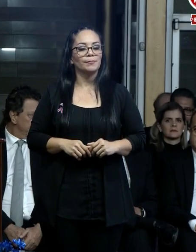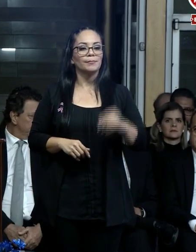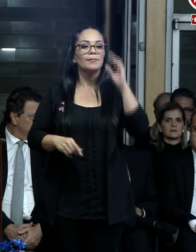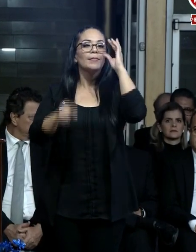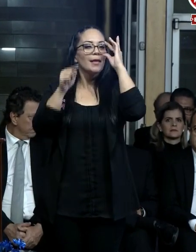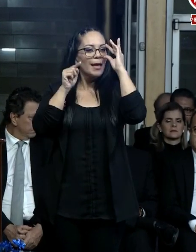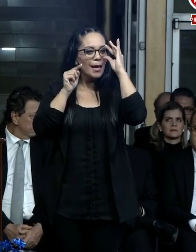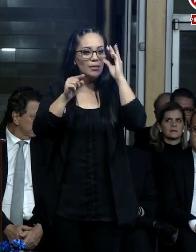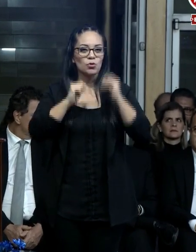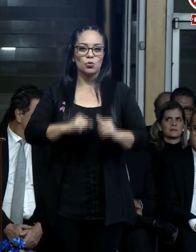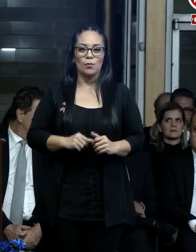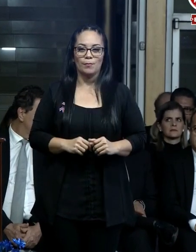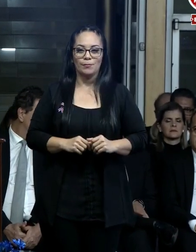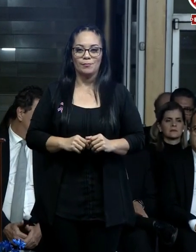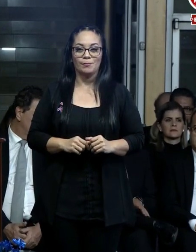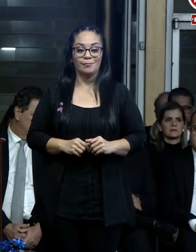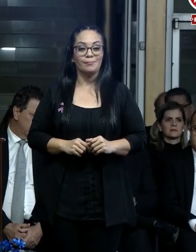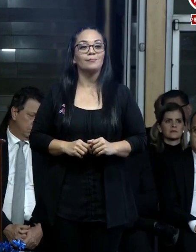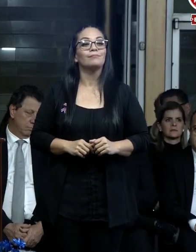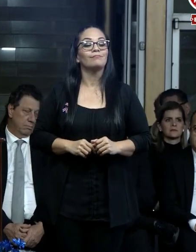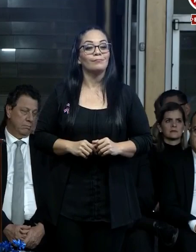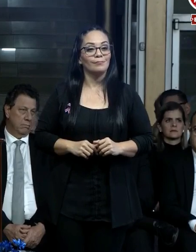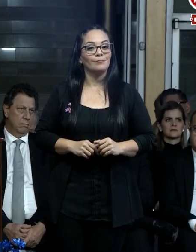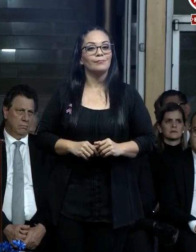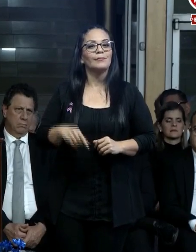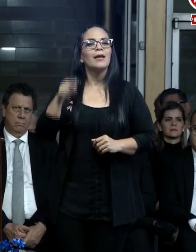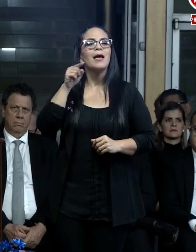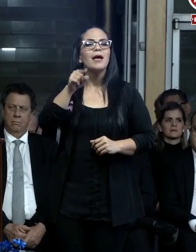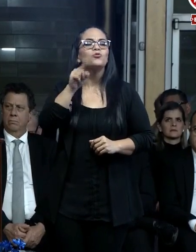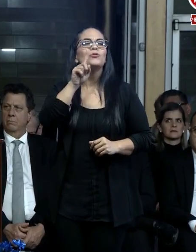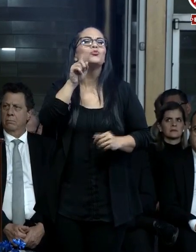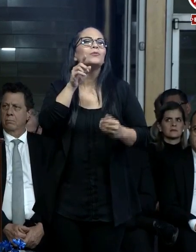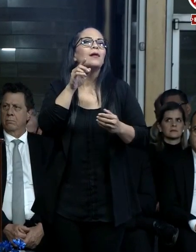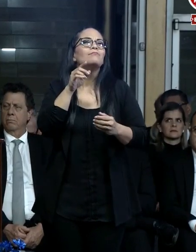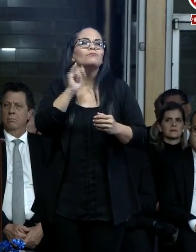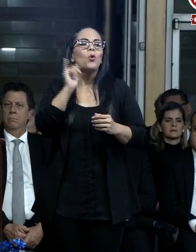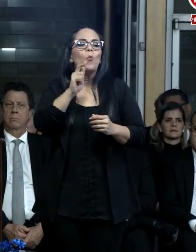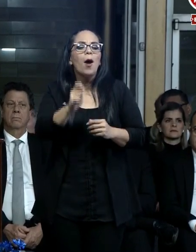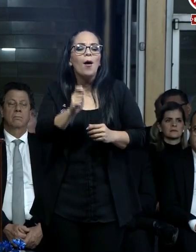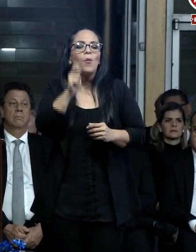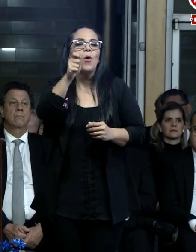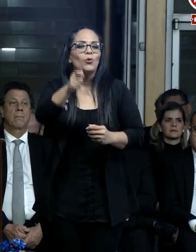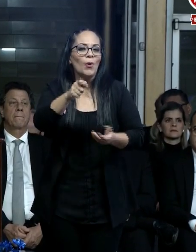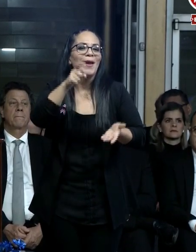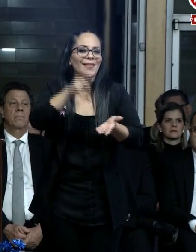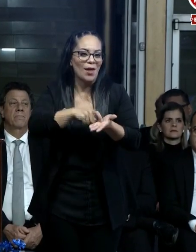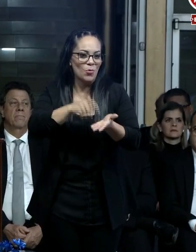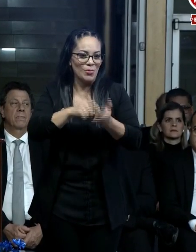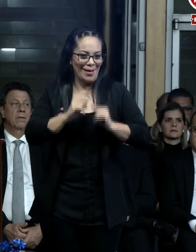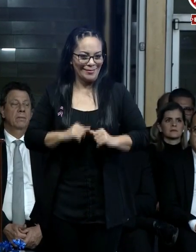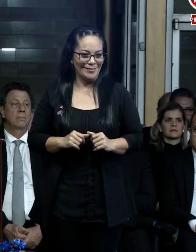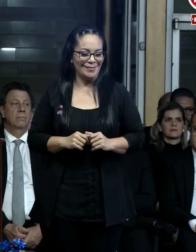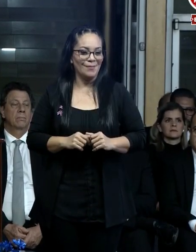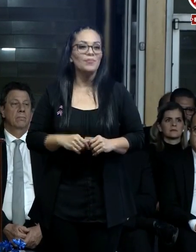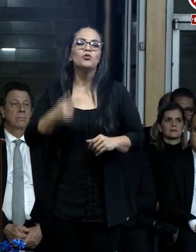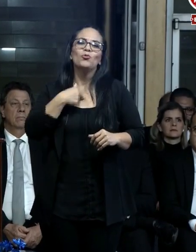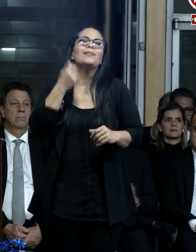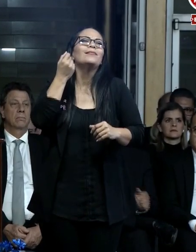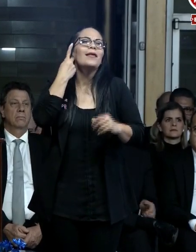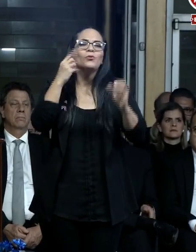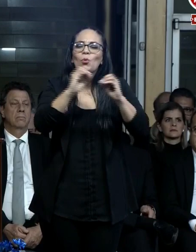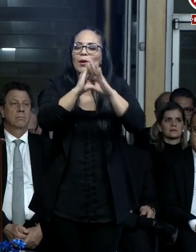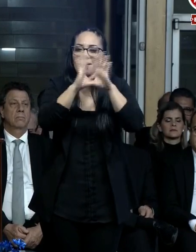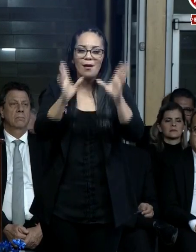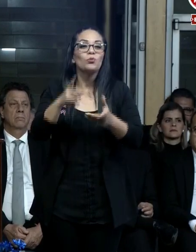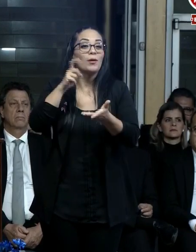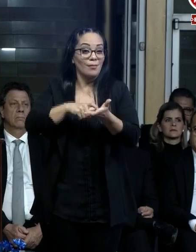Eso es nada más un abono a la deuda, que la tengo clarísima,